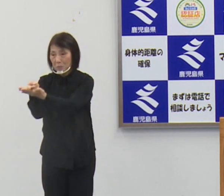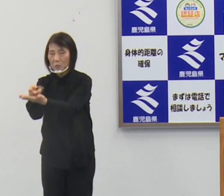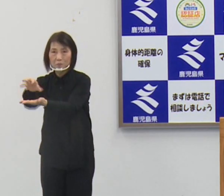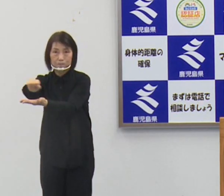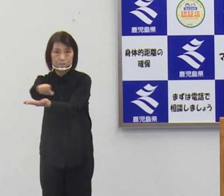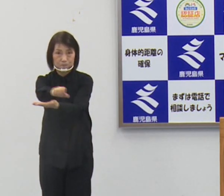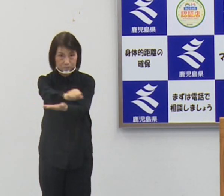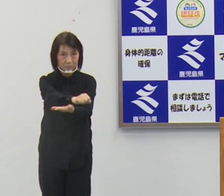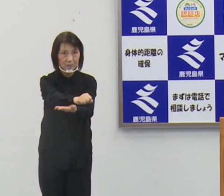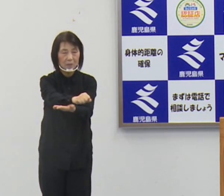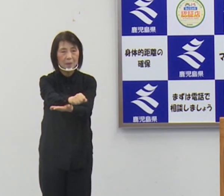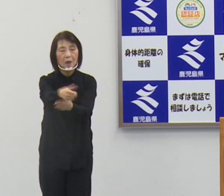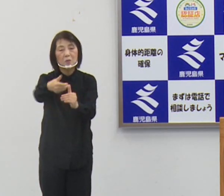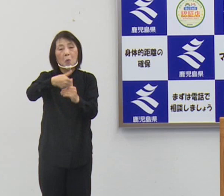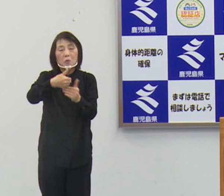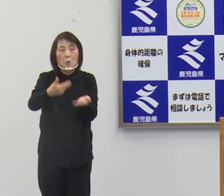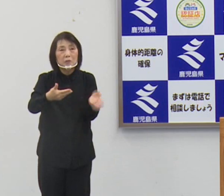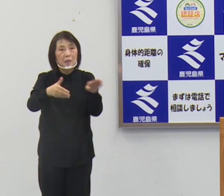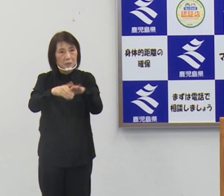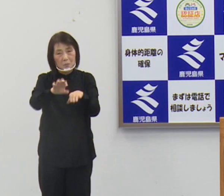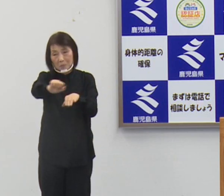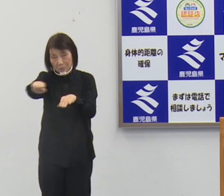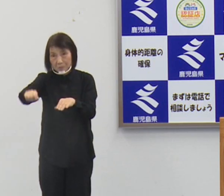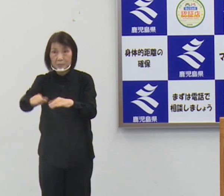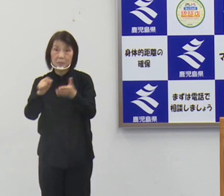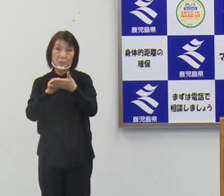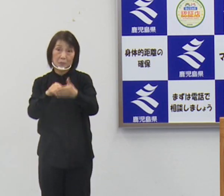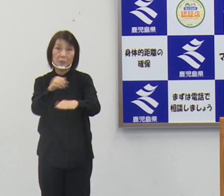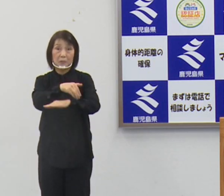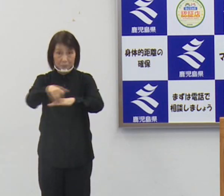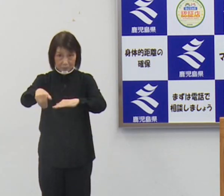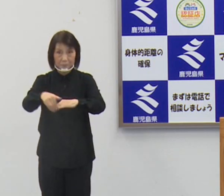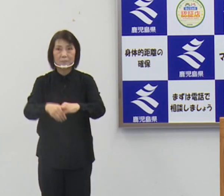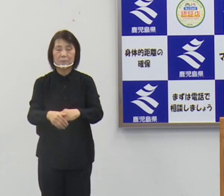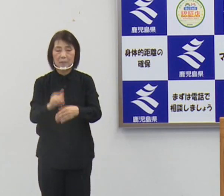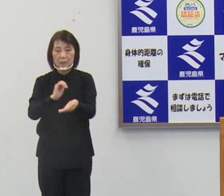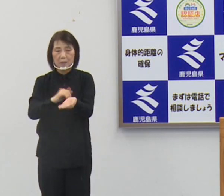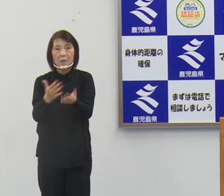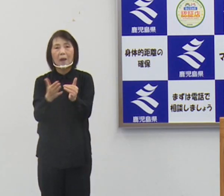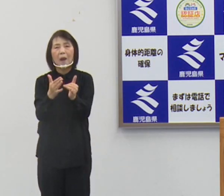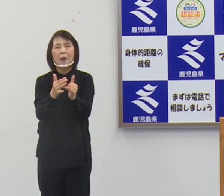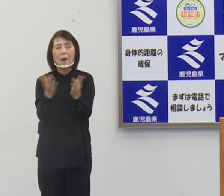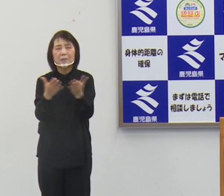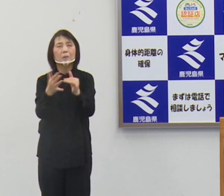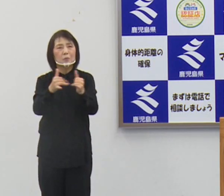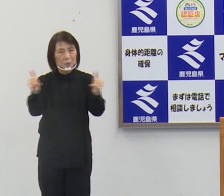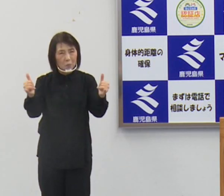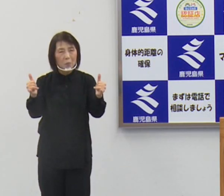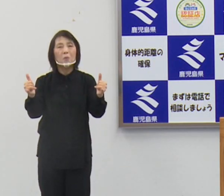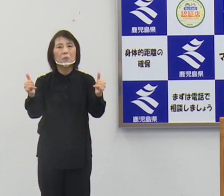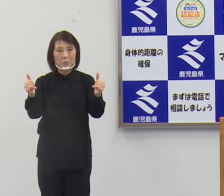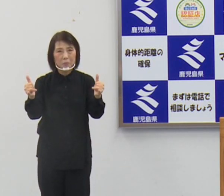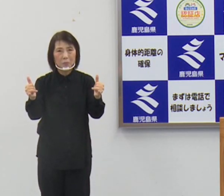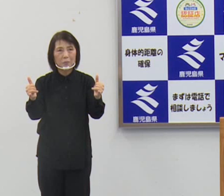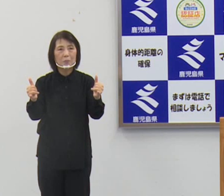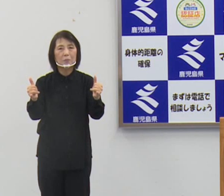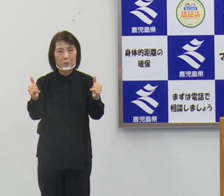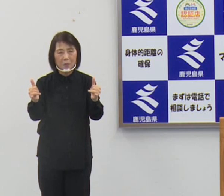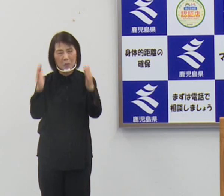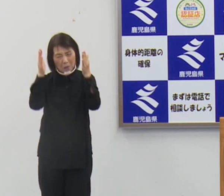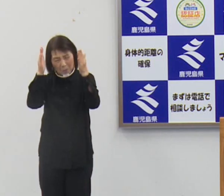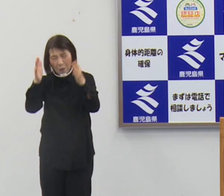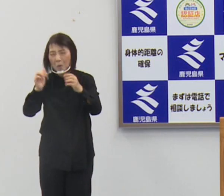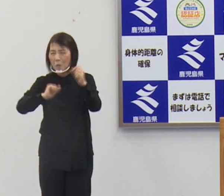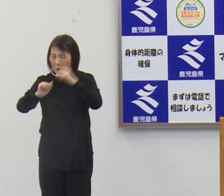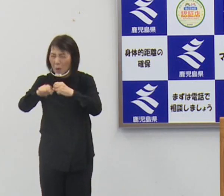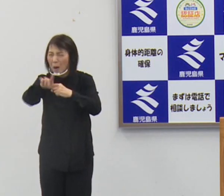宿泊療養施設の確保に努めてまいりますが、医療従事者のマンパワーと県民の努力にも限界